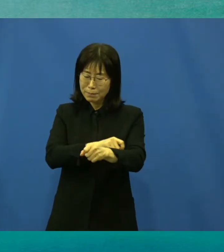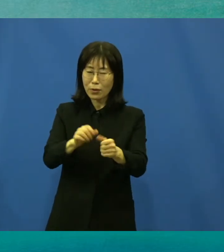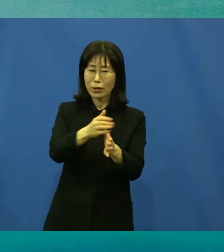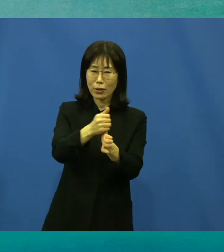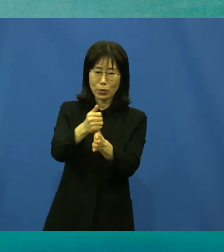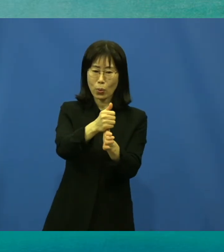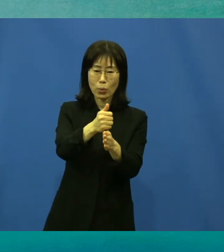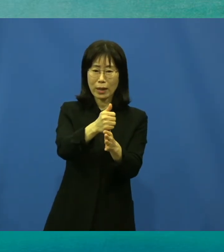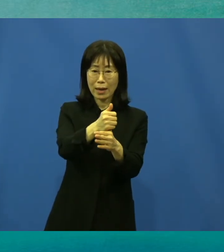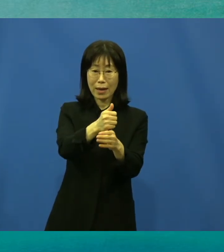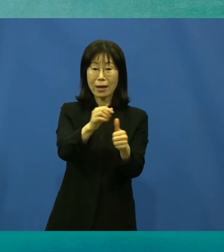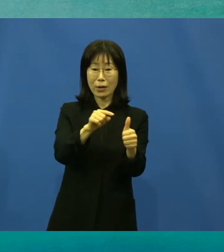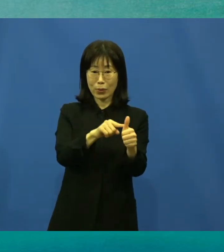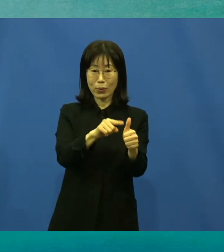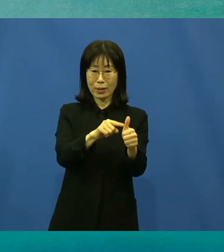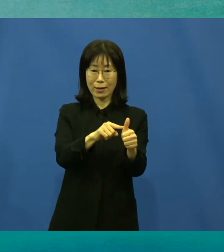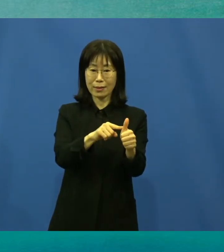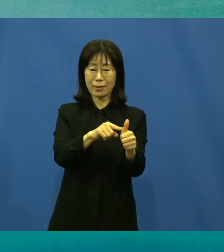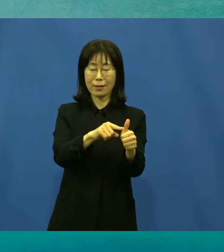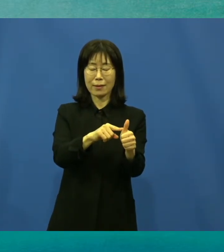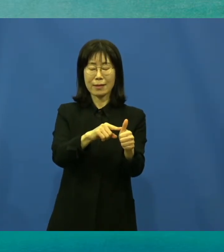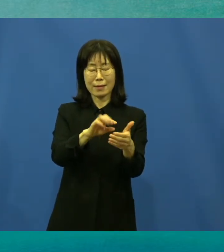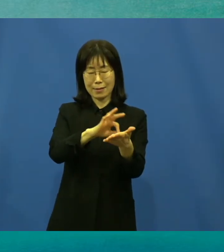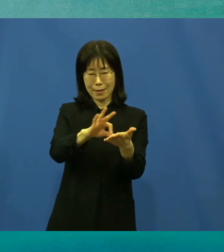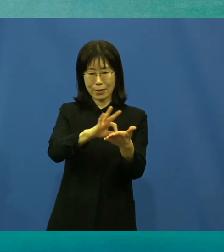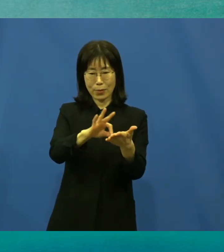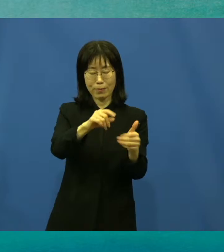하나님은 누가 댓글 달아도 꼼짝도 안 하실 분입니다.